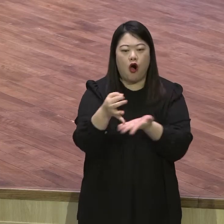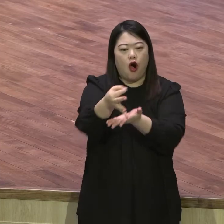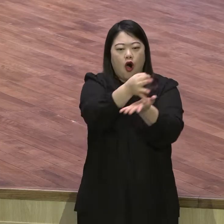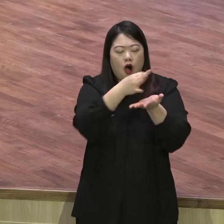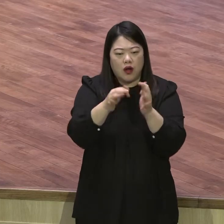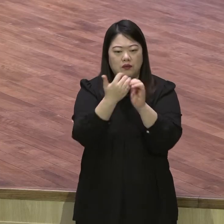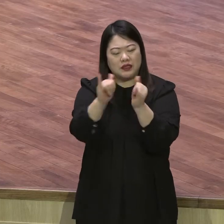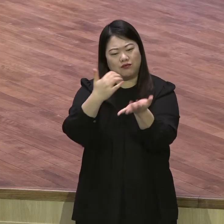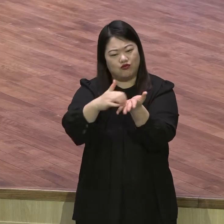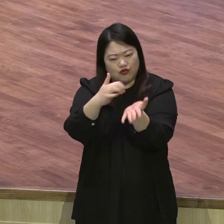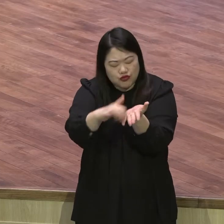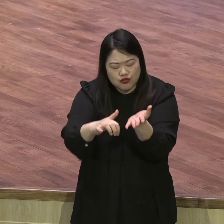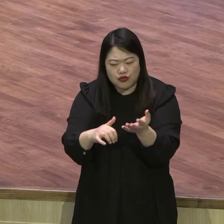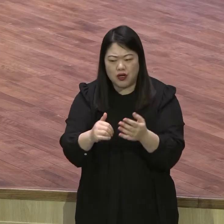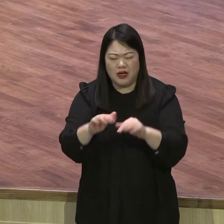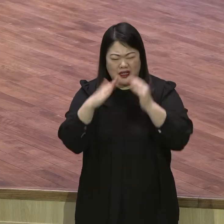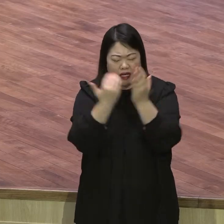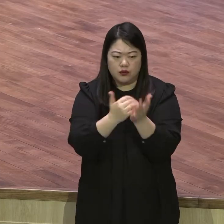다 보고를 하는데